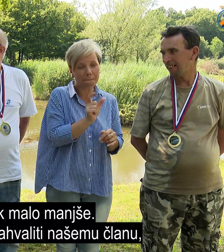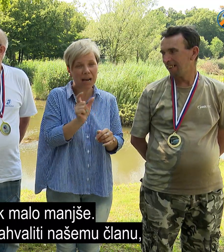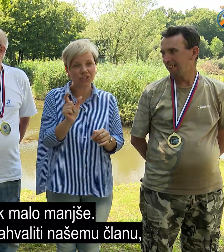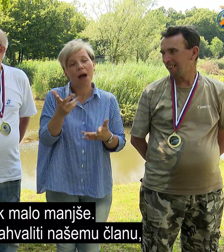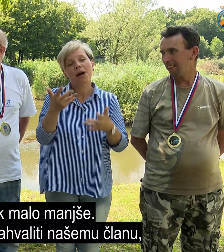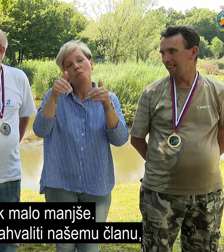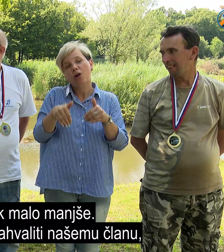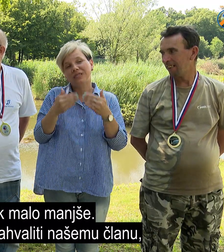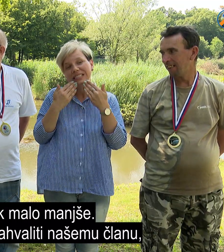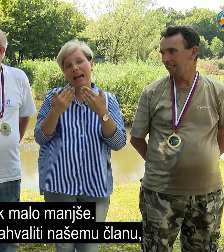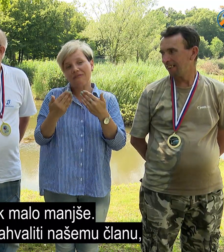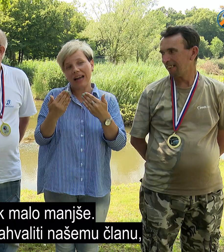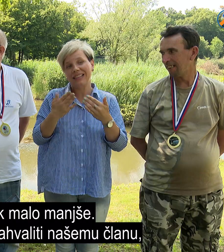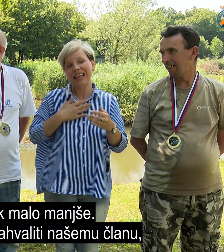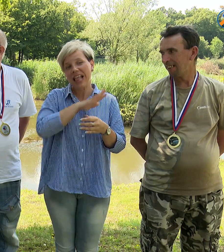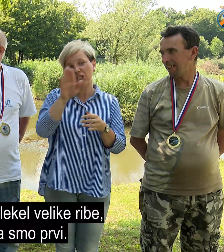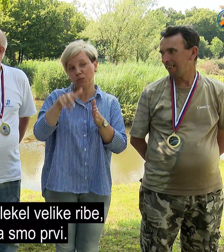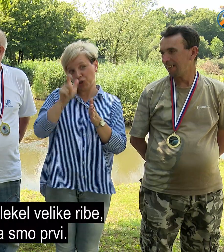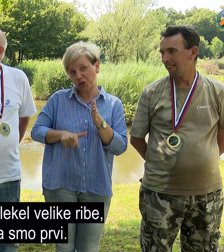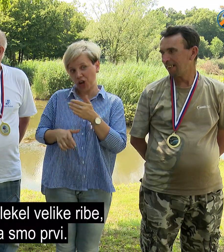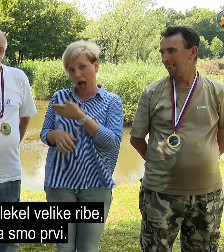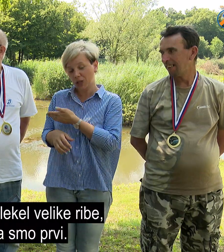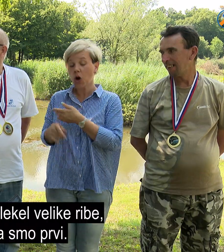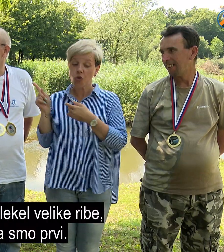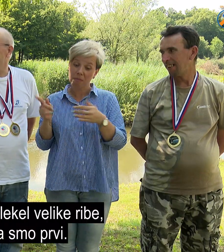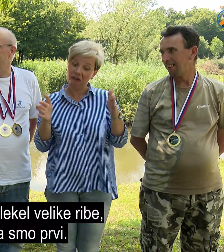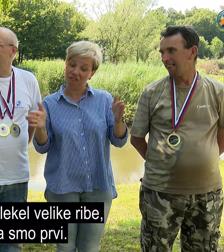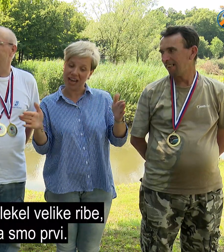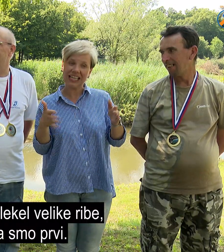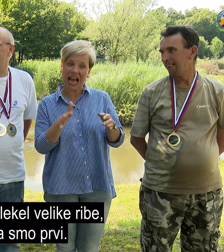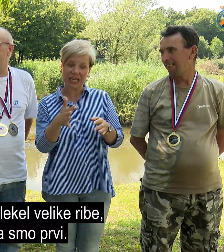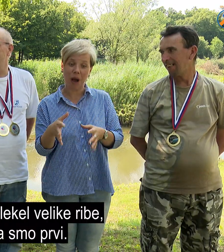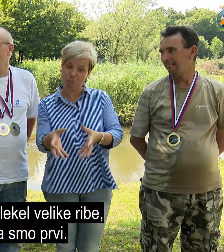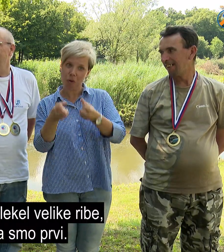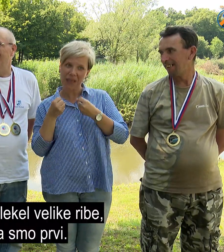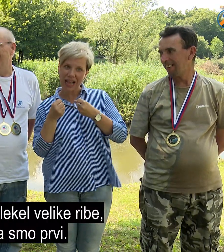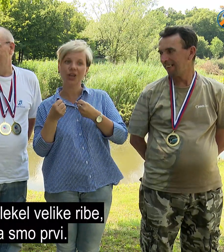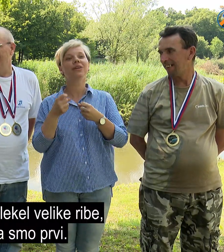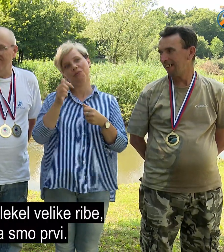se zahvaliti našemu članu, ko je pa velike ribe ven potegnil, pa smo prvi.